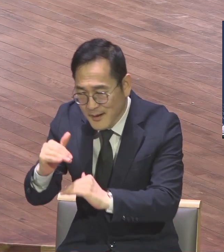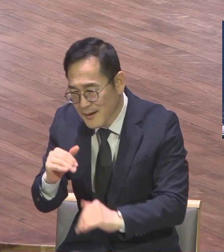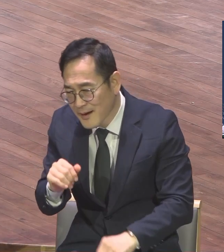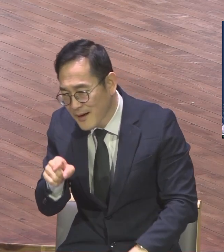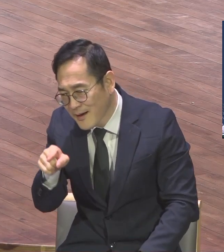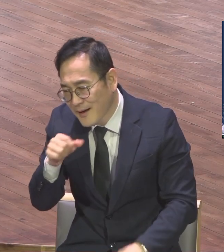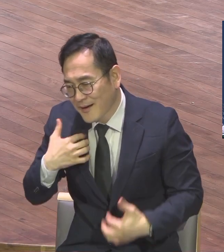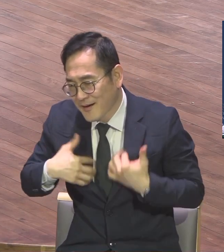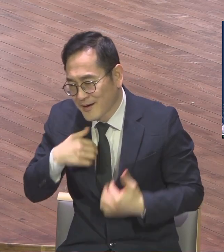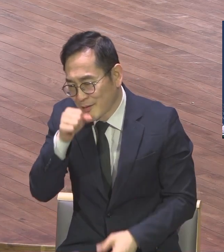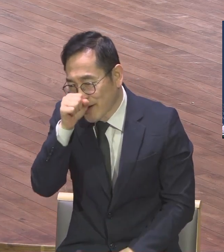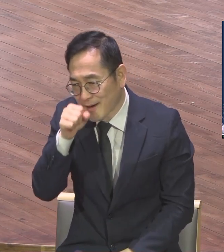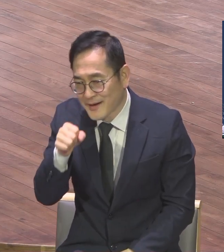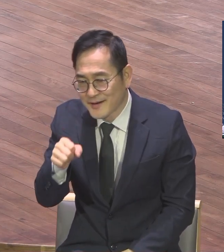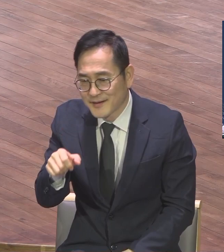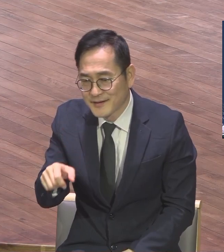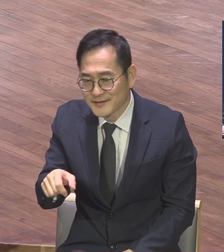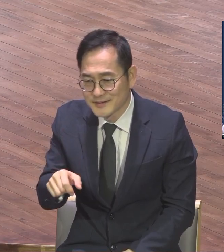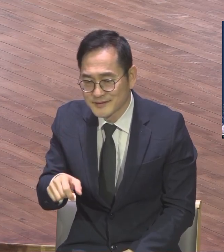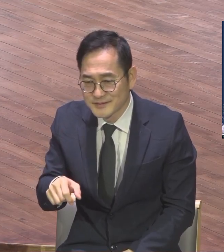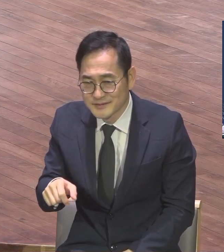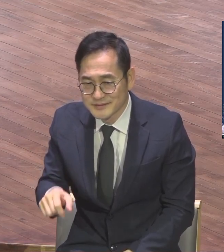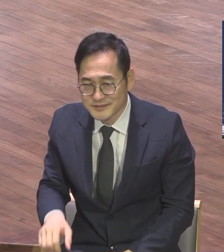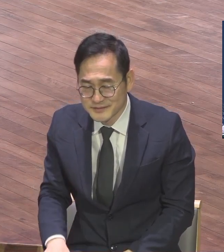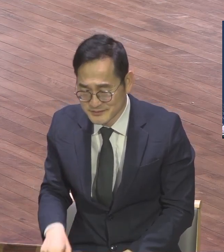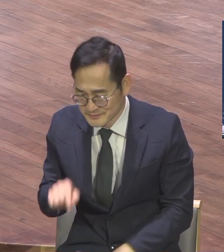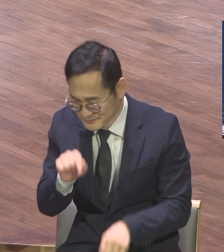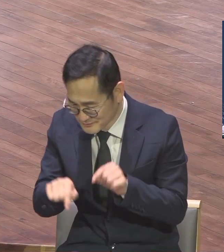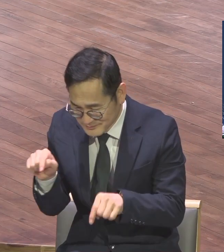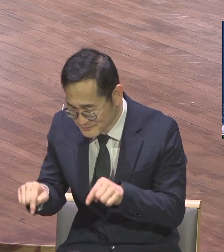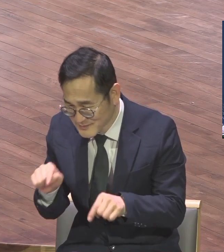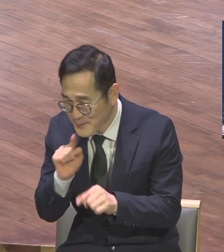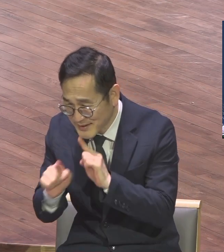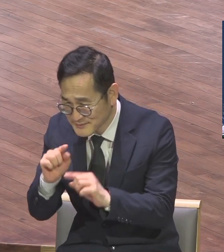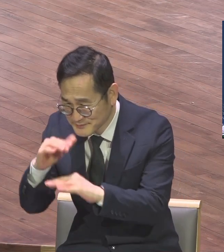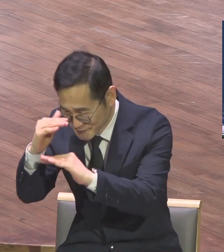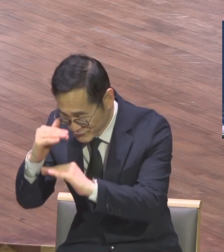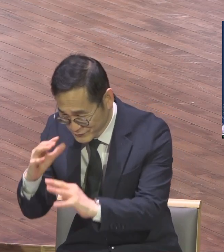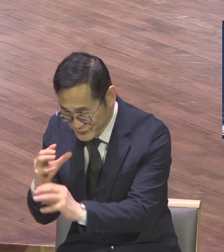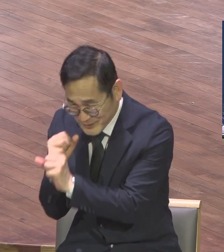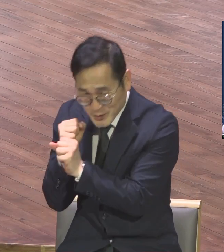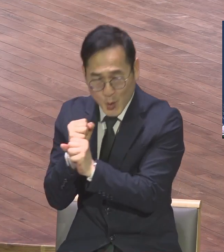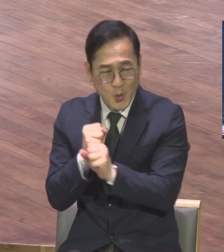어떤 기회가 되면은 또 다른 데 가서 설교하고 말씀을 전하고 그렇게 했거든요.